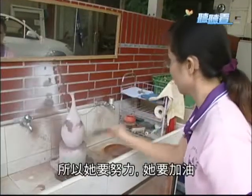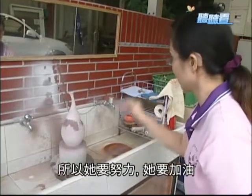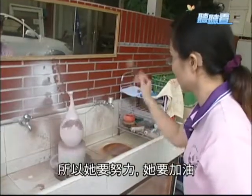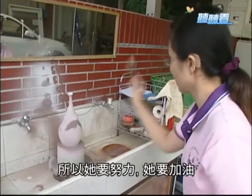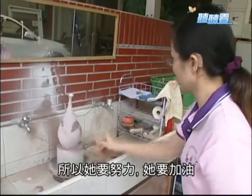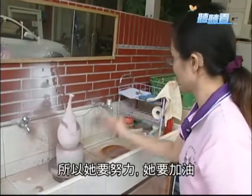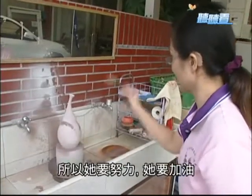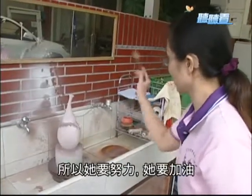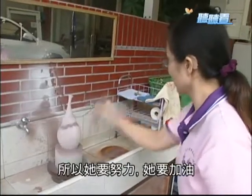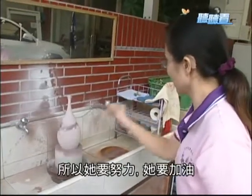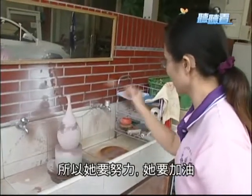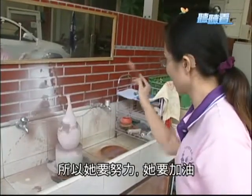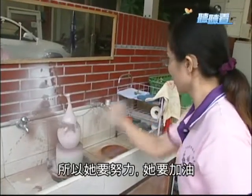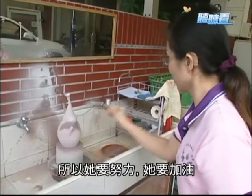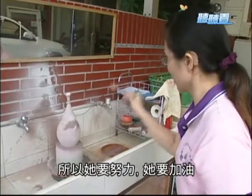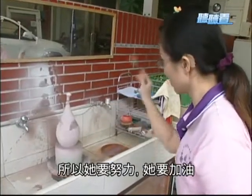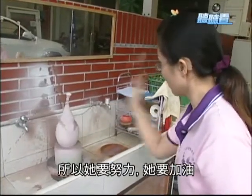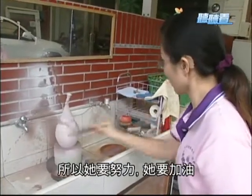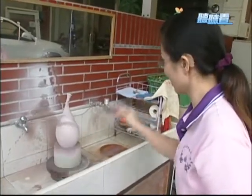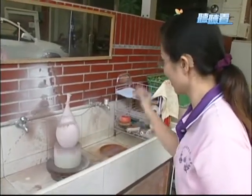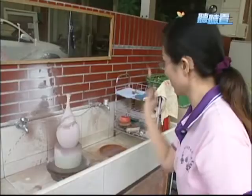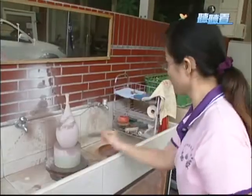努力，他要加油。